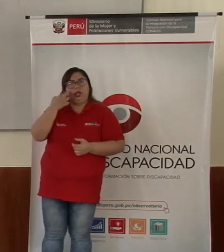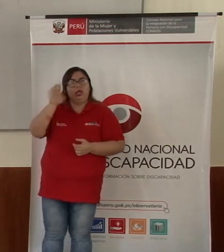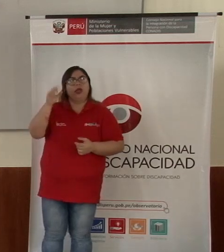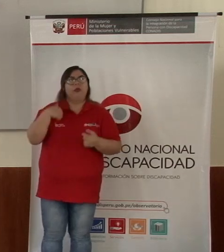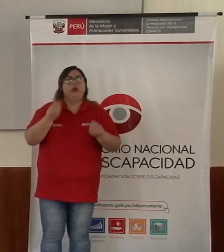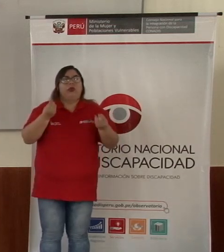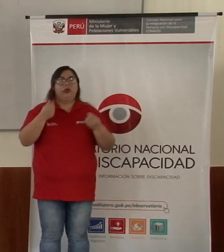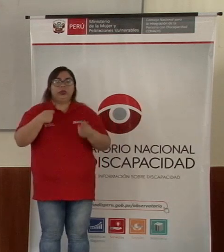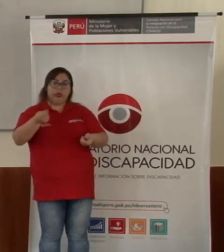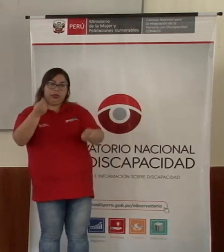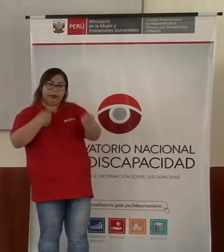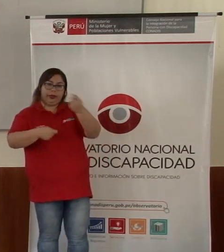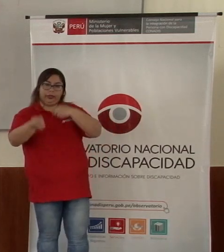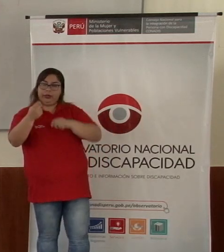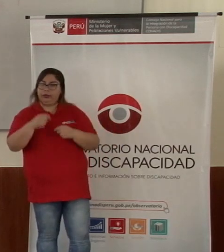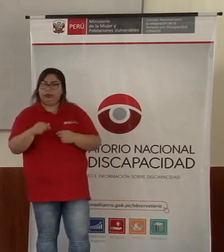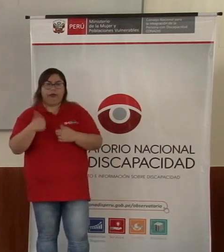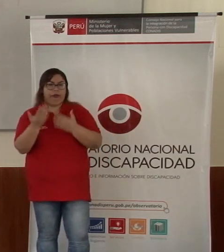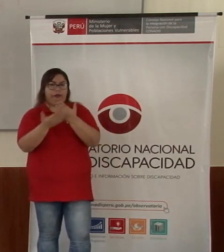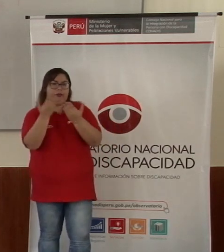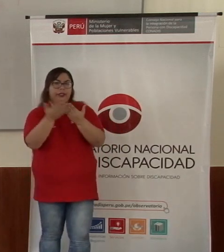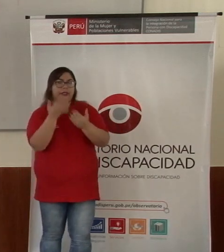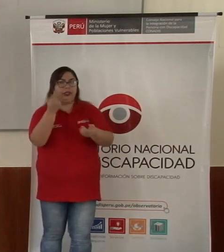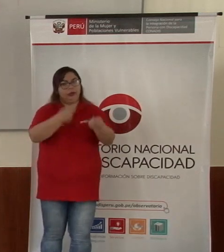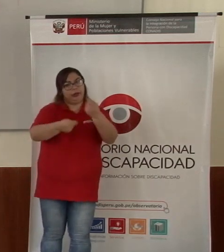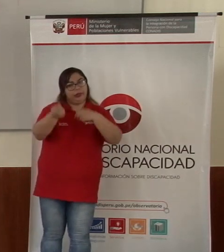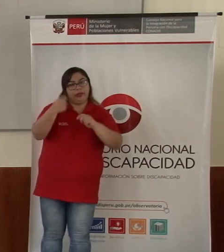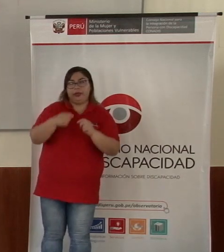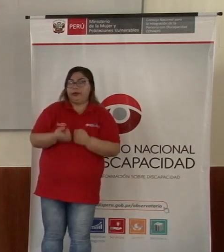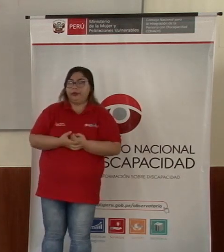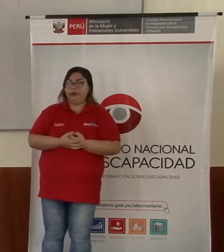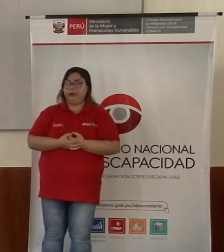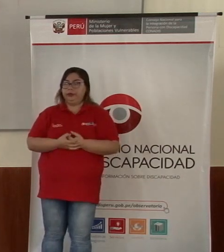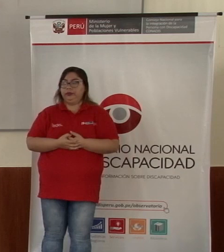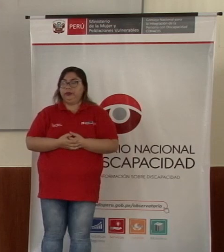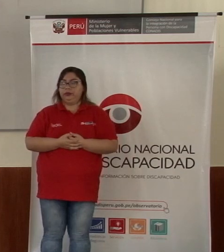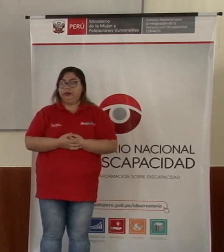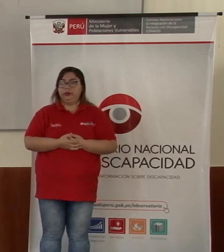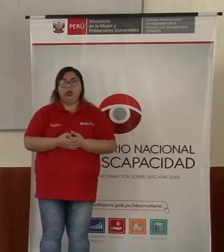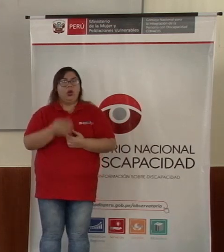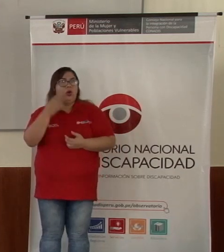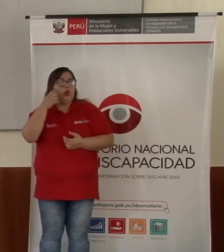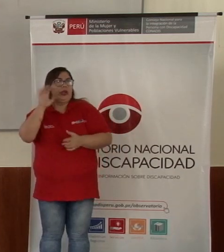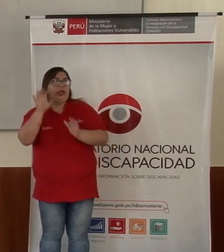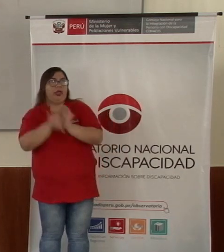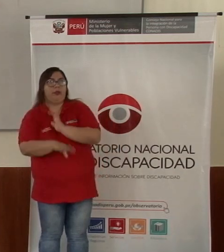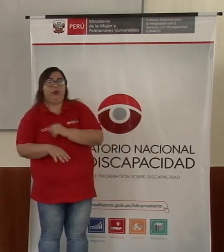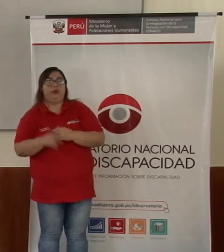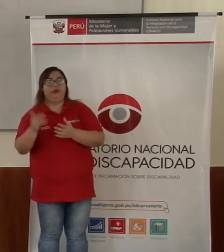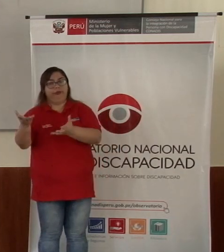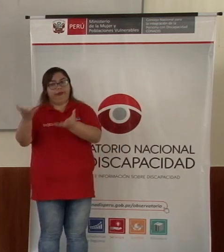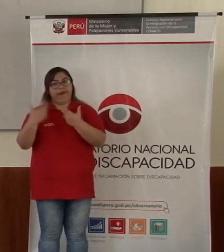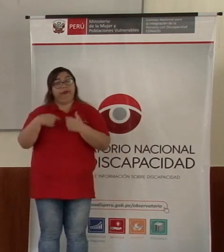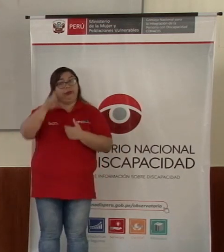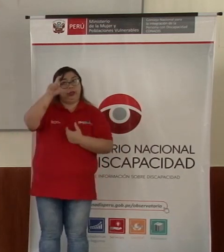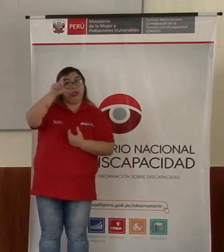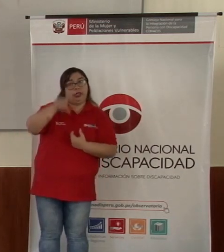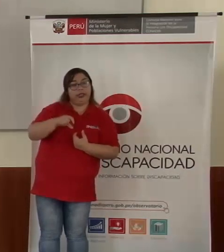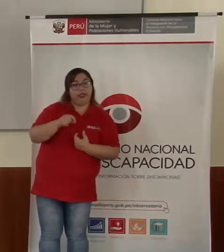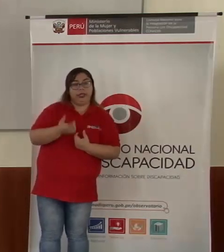puedes hacer? Vender, por ejemplo, algo tan simple como vender tu auto, o algo tan simple como requerir una tarjeta de